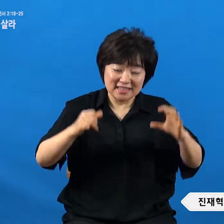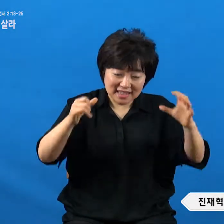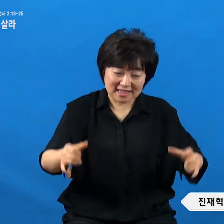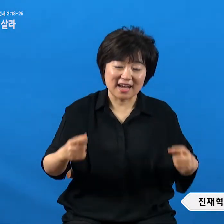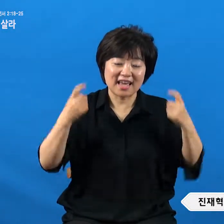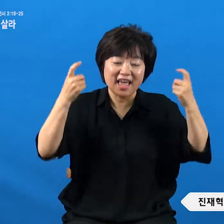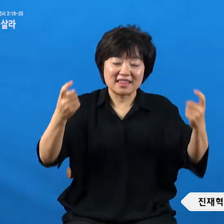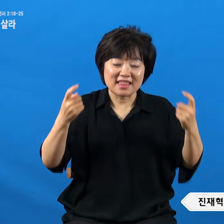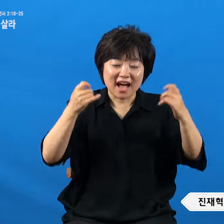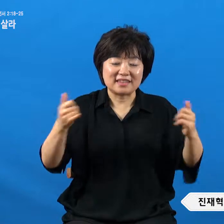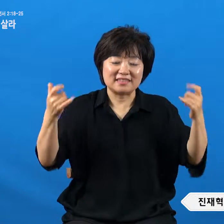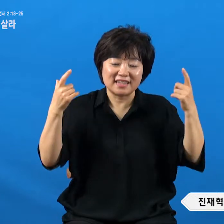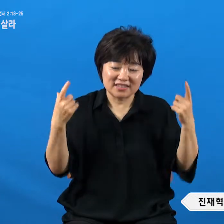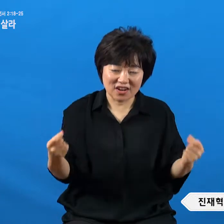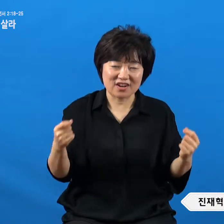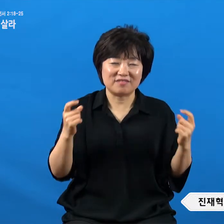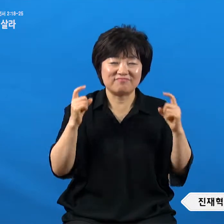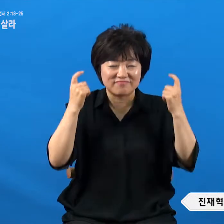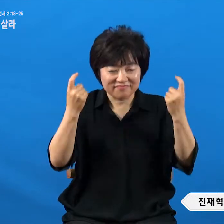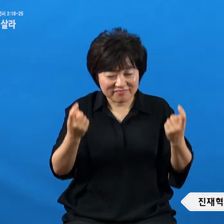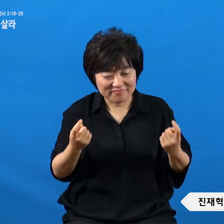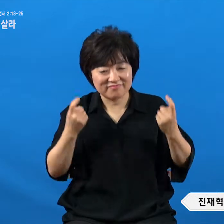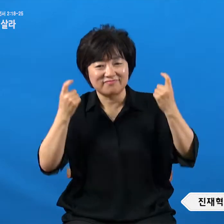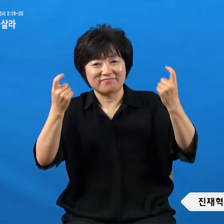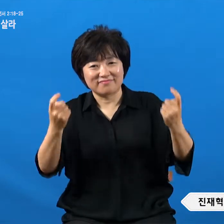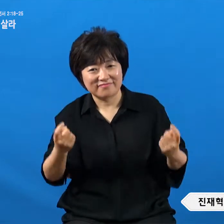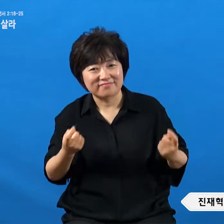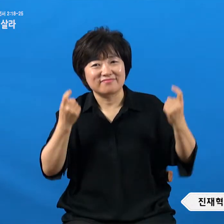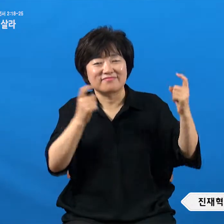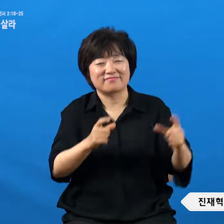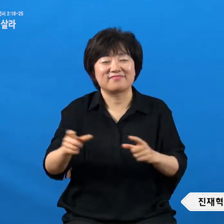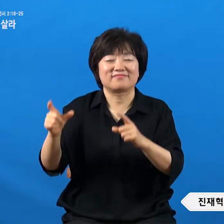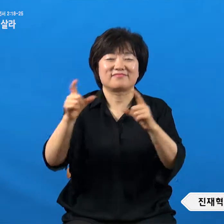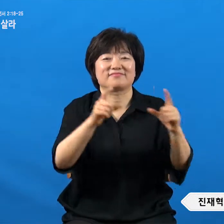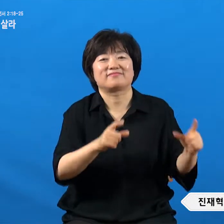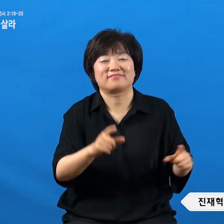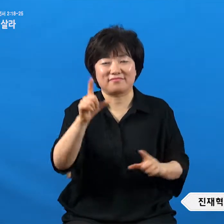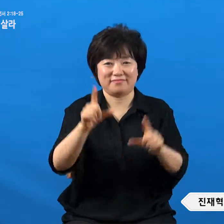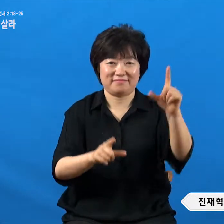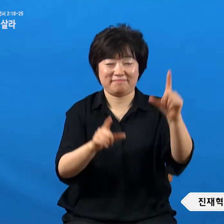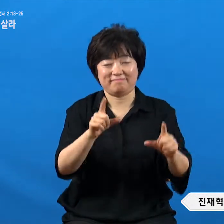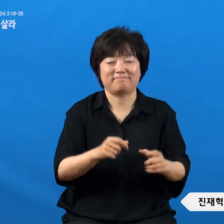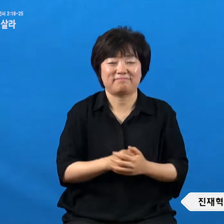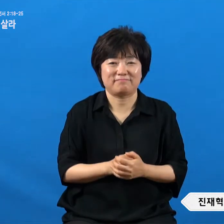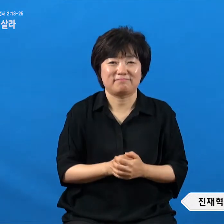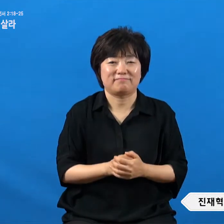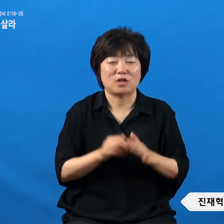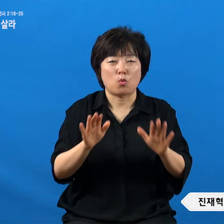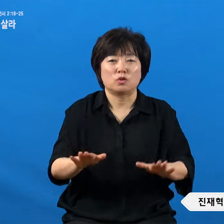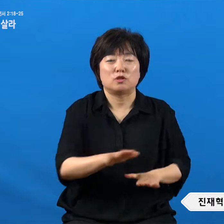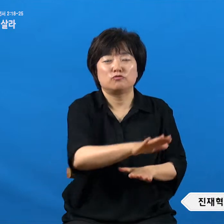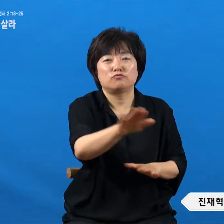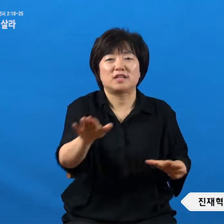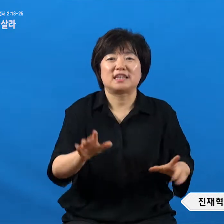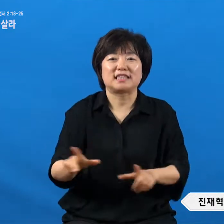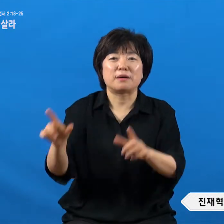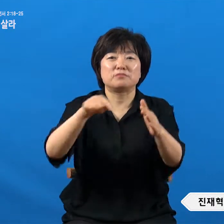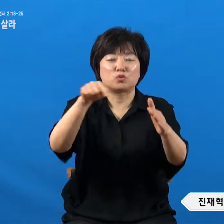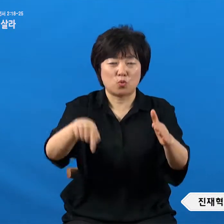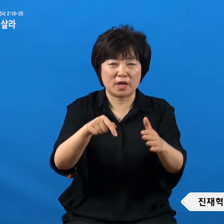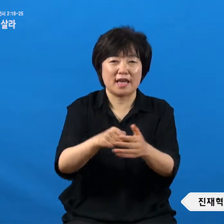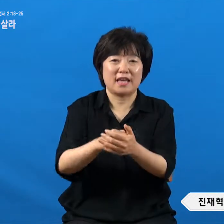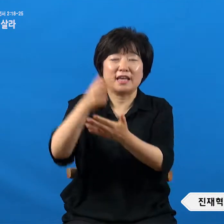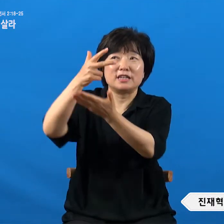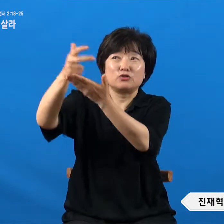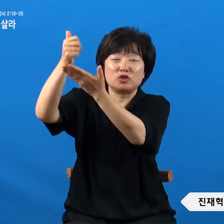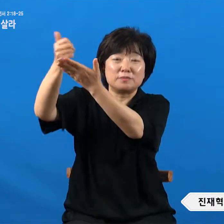지나는 하나님의 사람들의 모습을 성경은 말씀하십니다. 오늘 우리의 삶에서